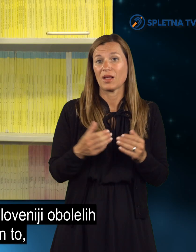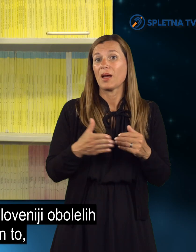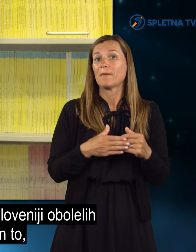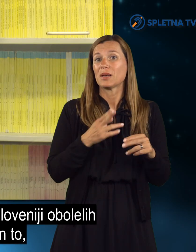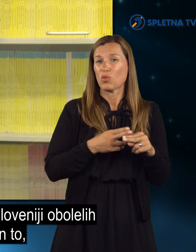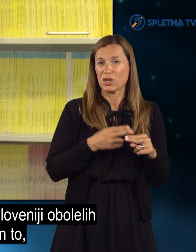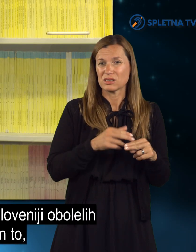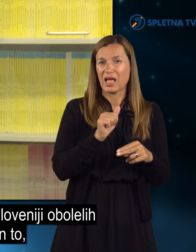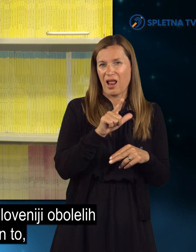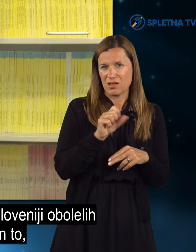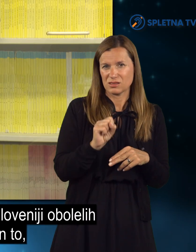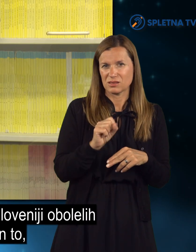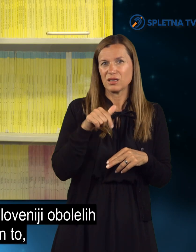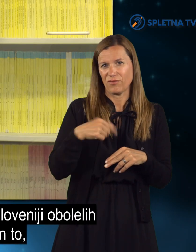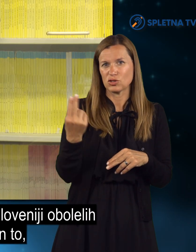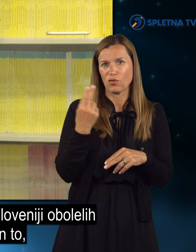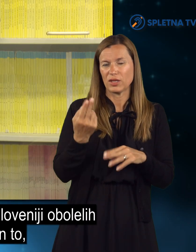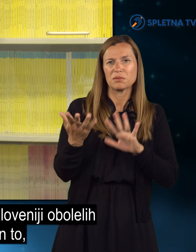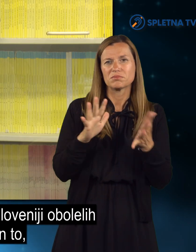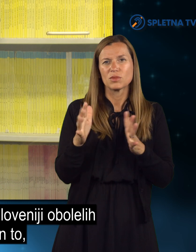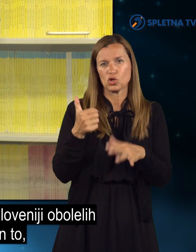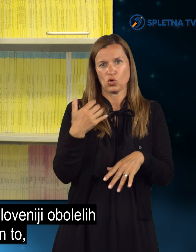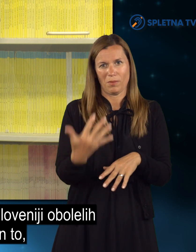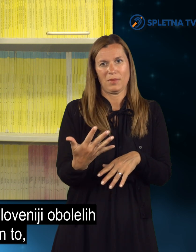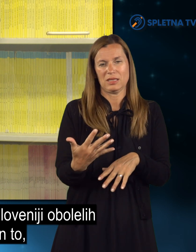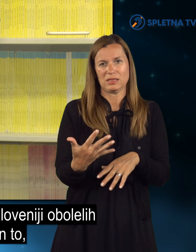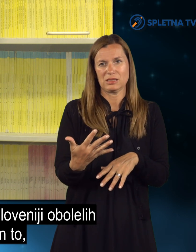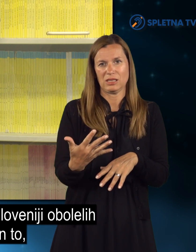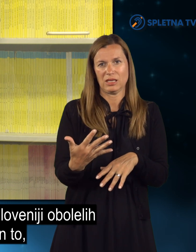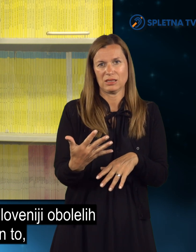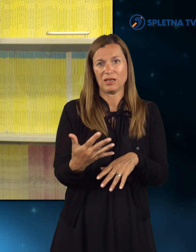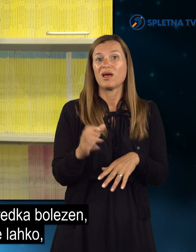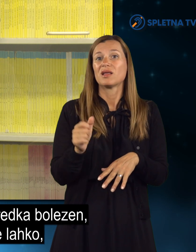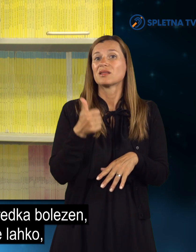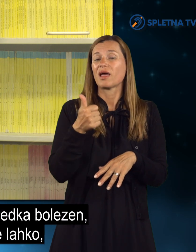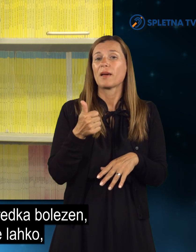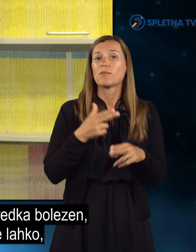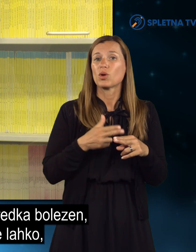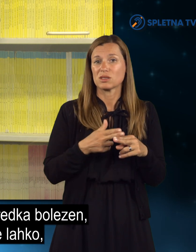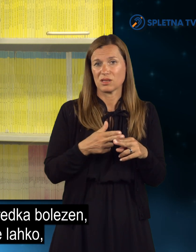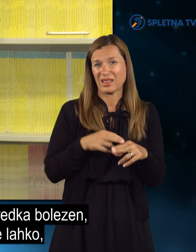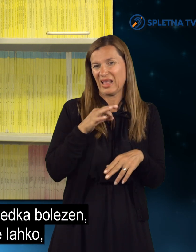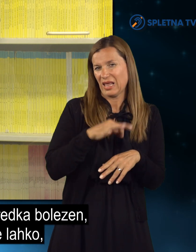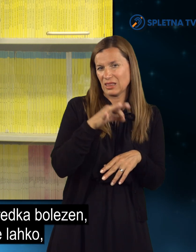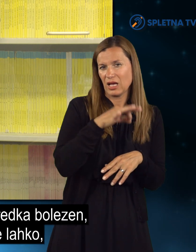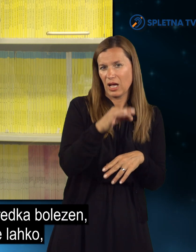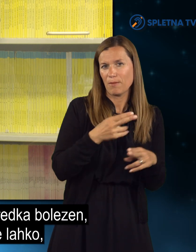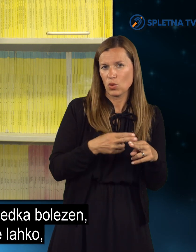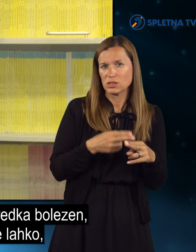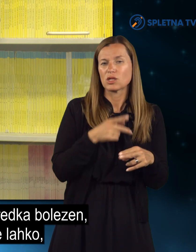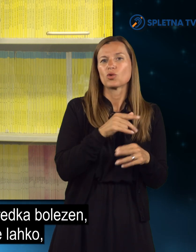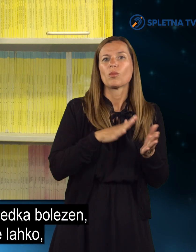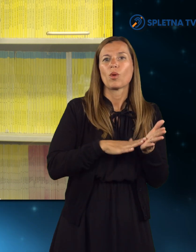Pri bolezni ALS je v Sloveniji obolelih okoli 150 in to, da je neka bolezen redka bolezen, pomeni, da